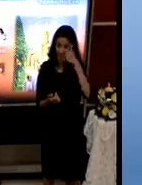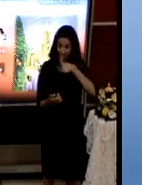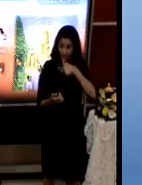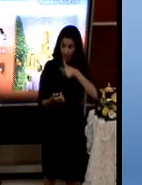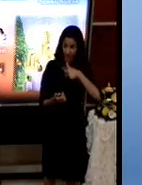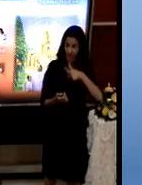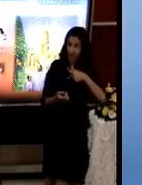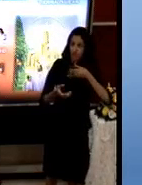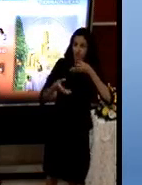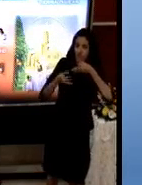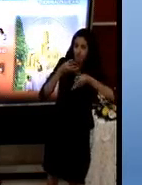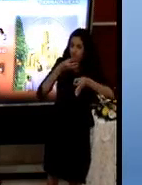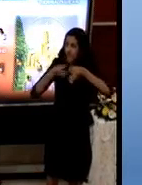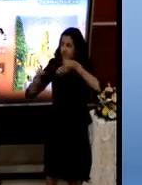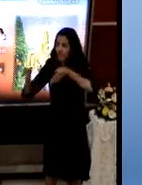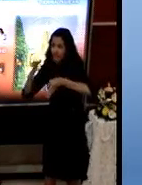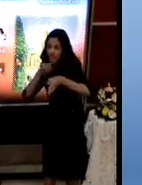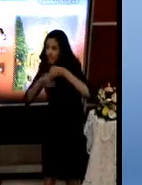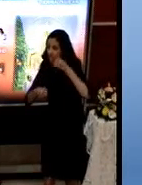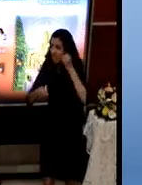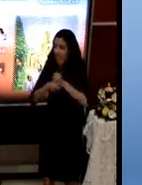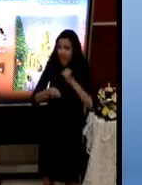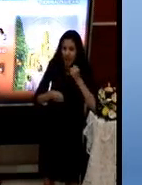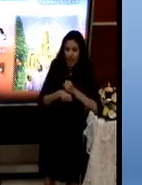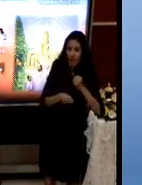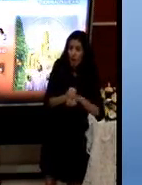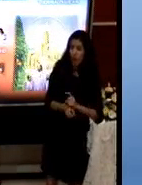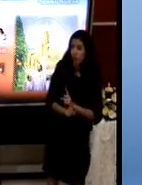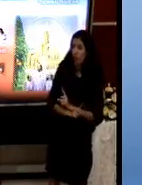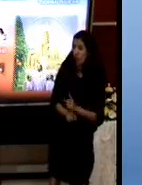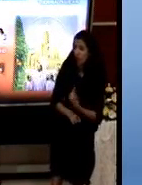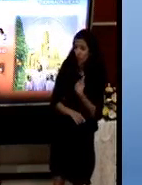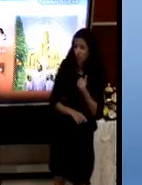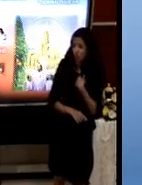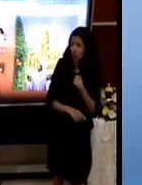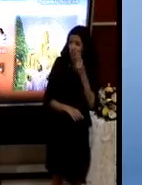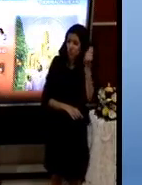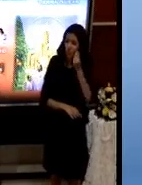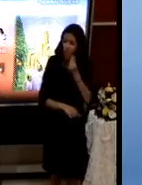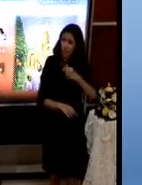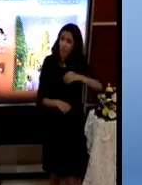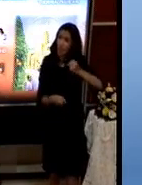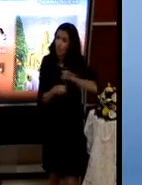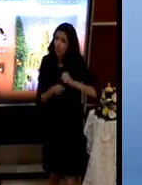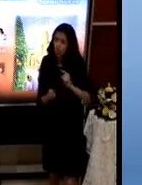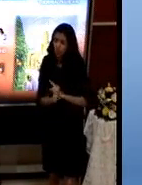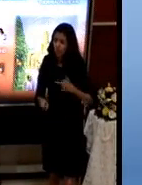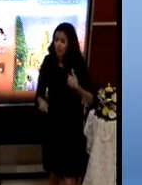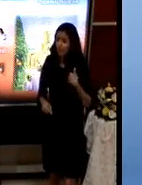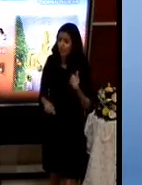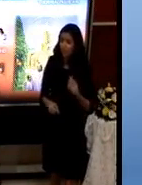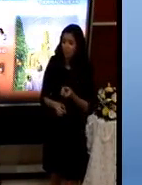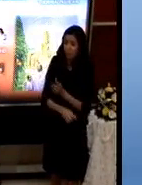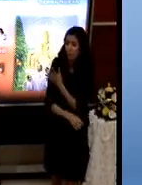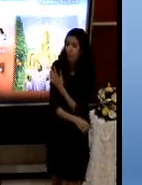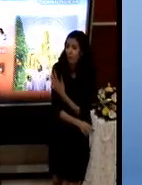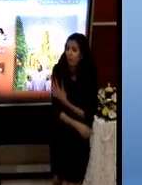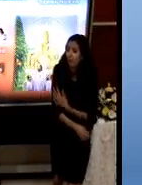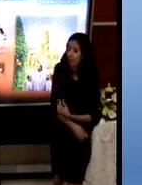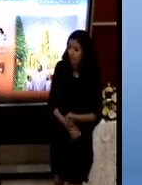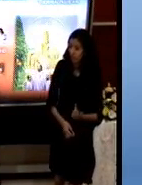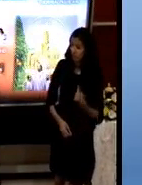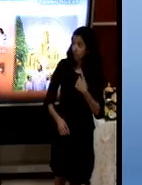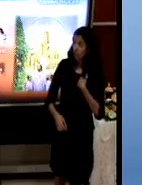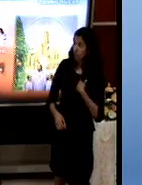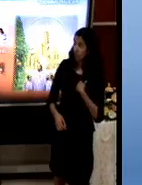no trabajo en sábado, me muero de hambre. Si no hago esto o lo otro en sábado, ¿quién lo va a hacer